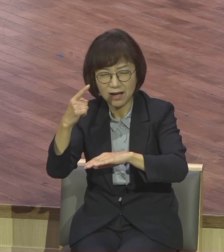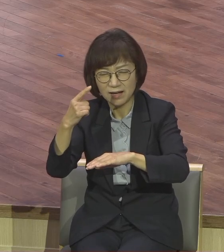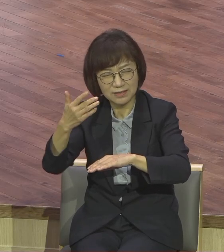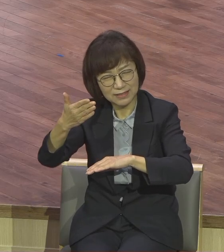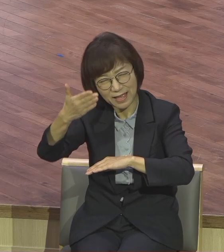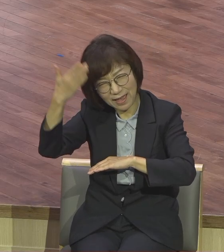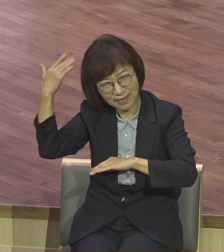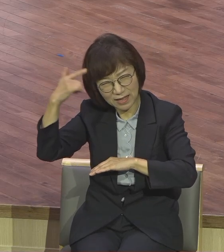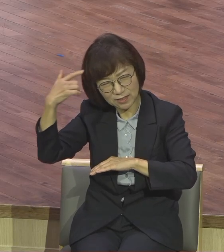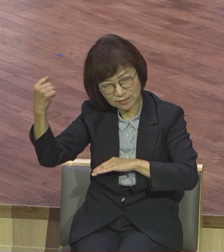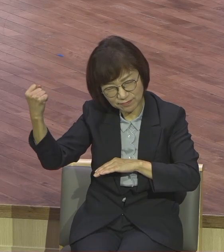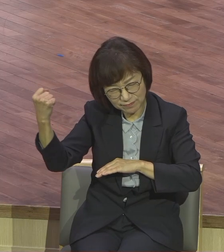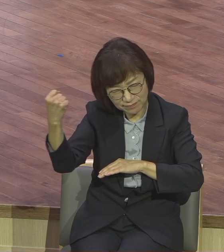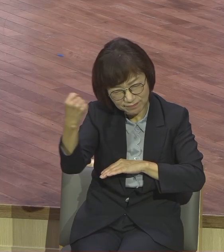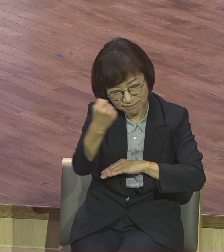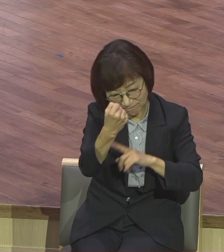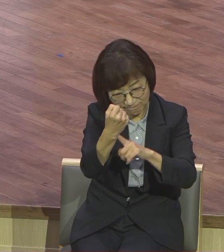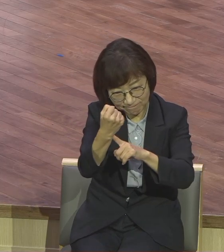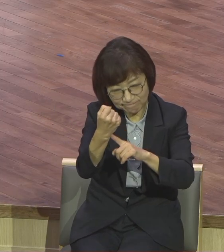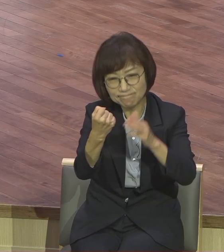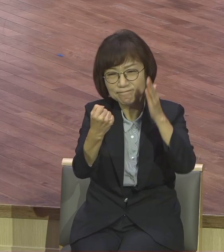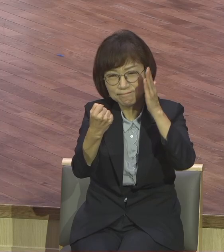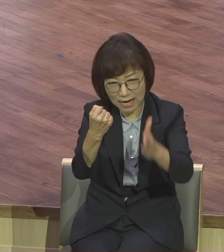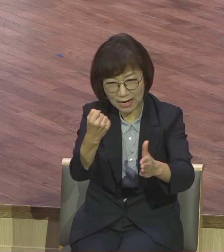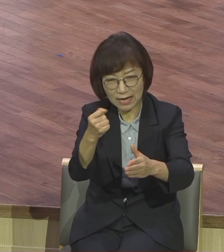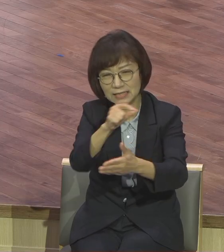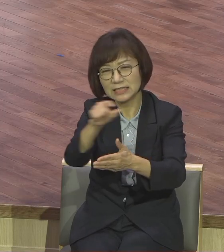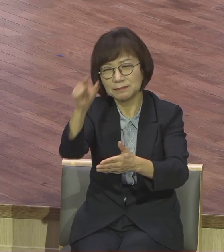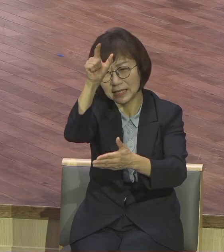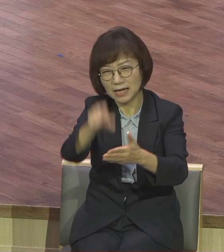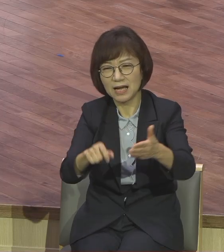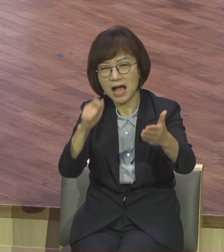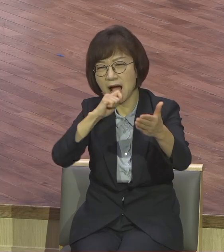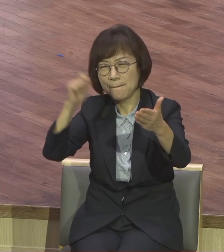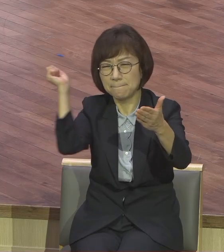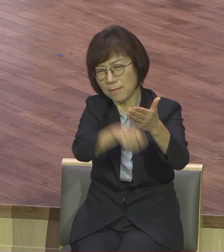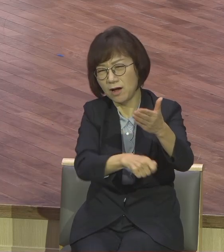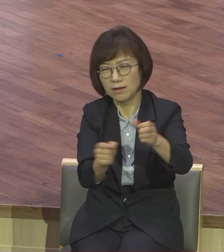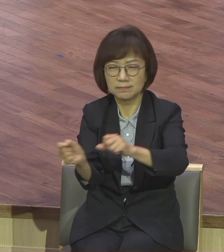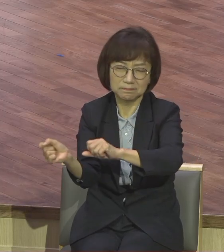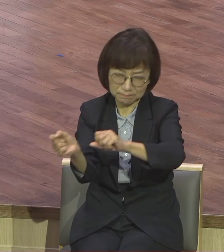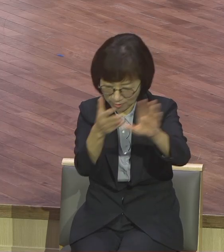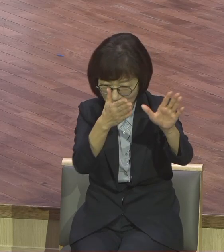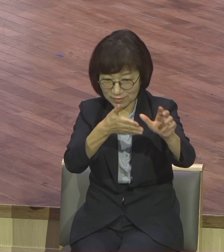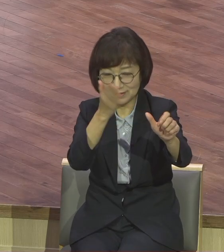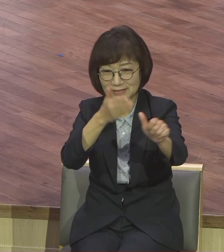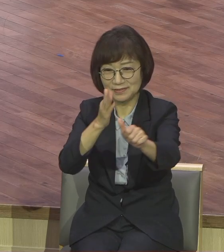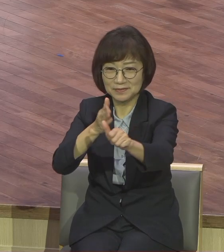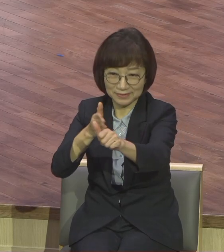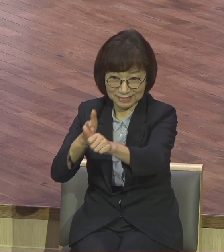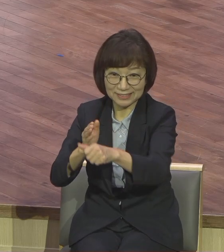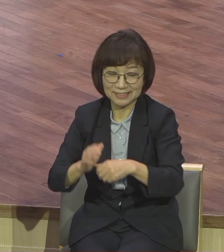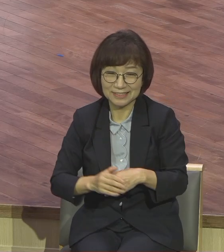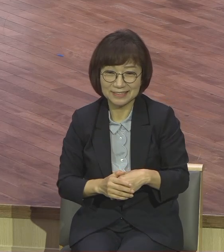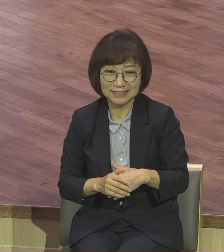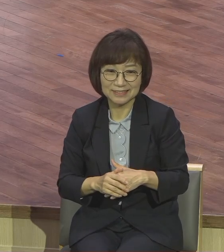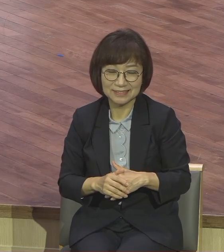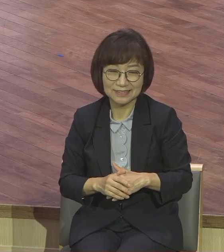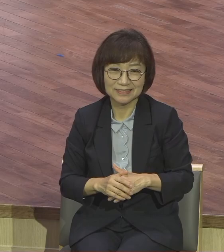다 오늘 이 시간 십자가에 못 박아버려라. 십자가에 못 박아버려.